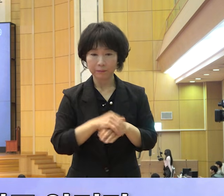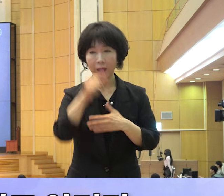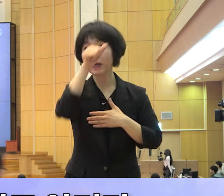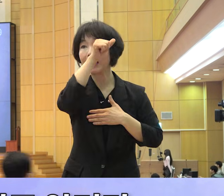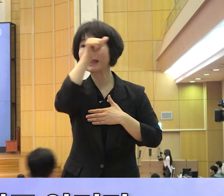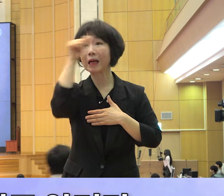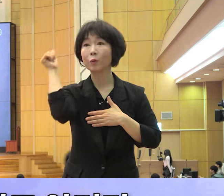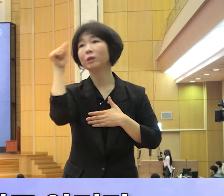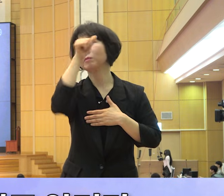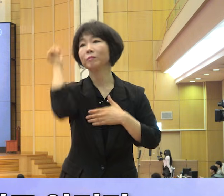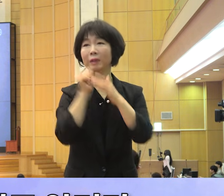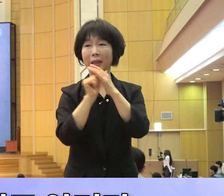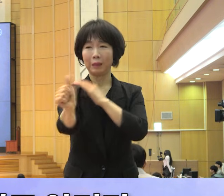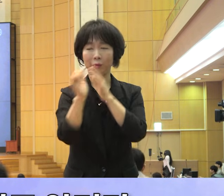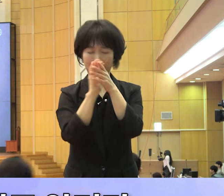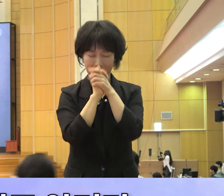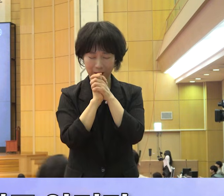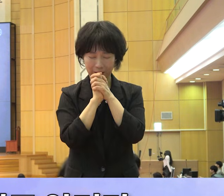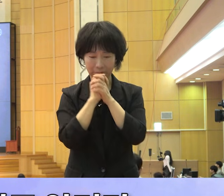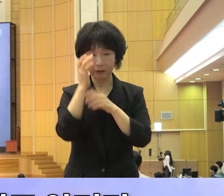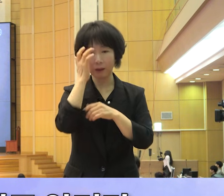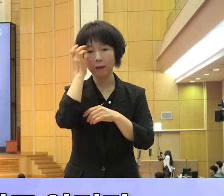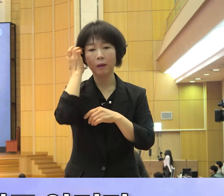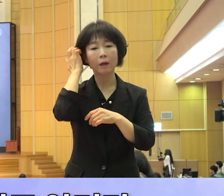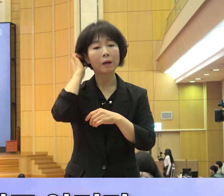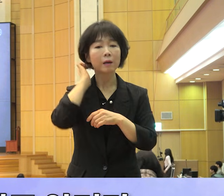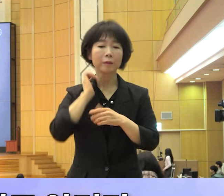다 같이 하나님께 기도드리시겠습니다.